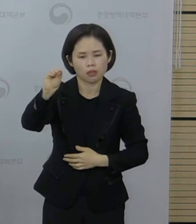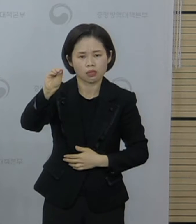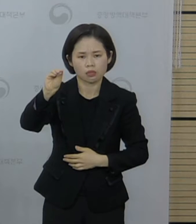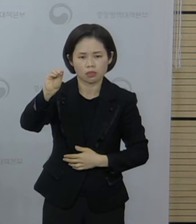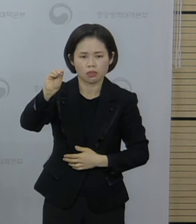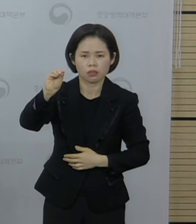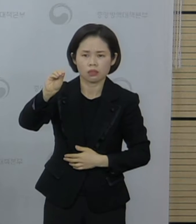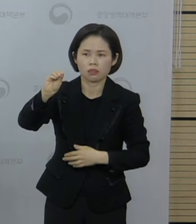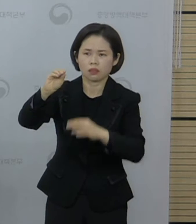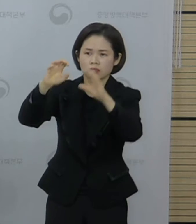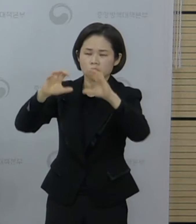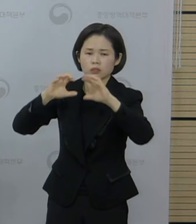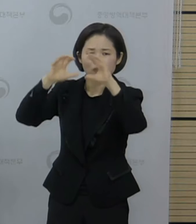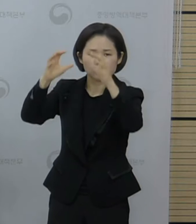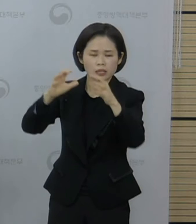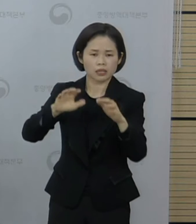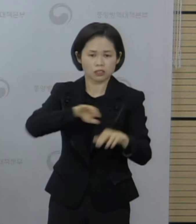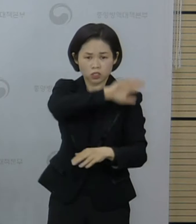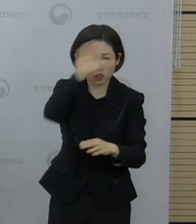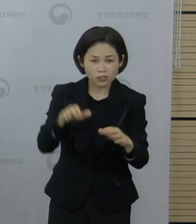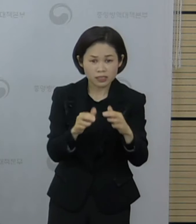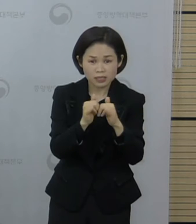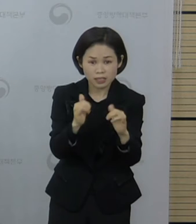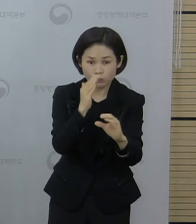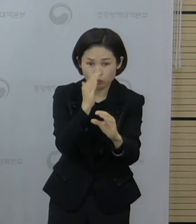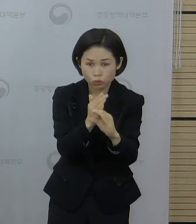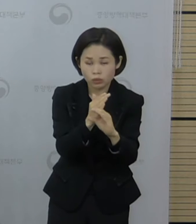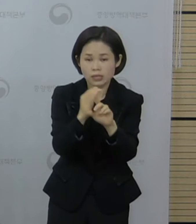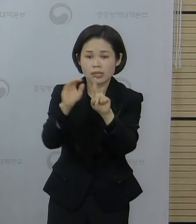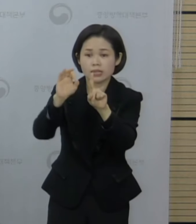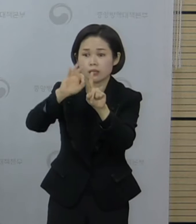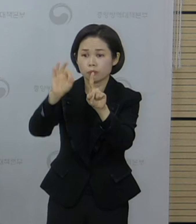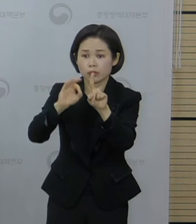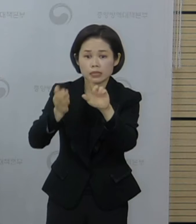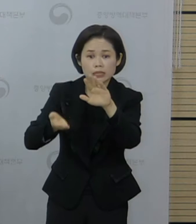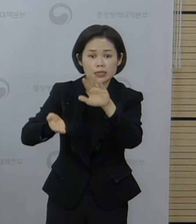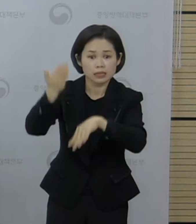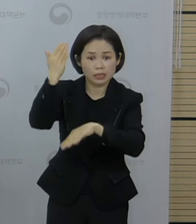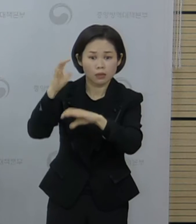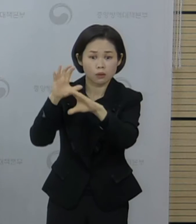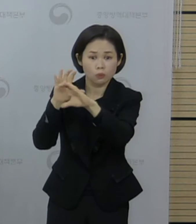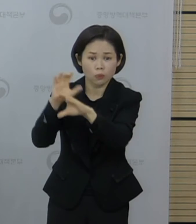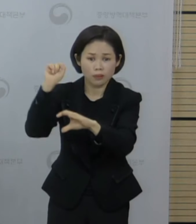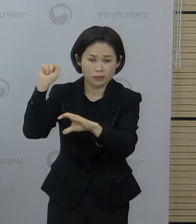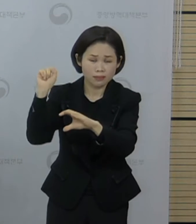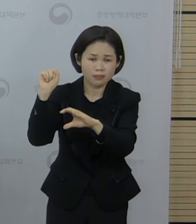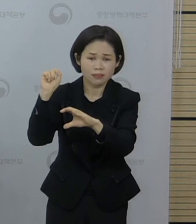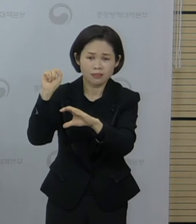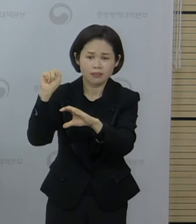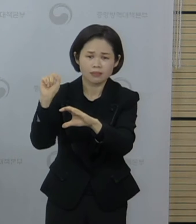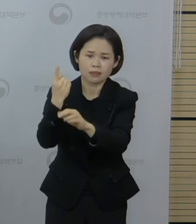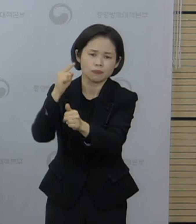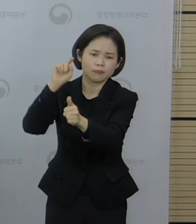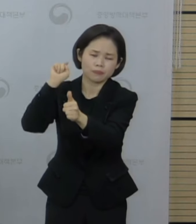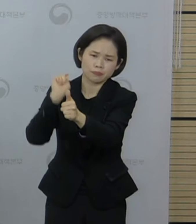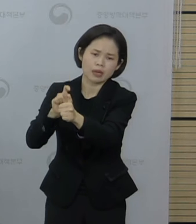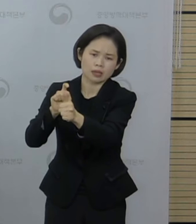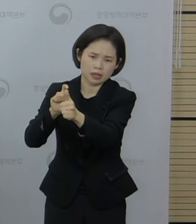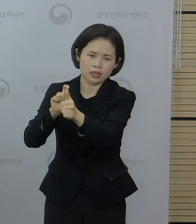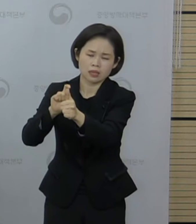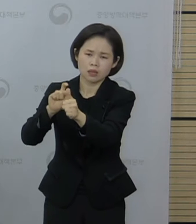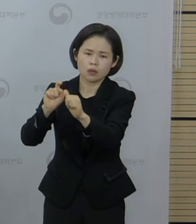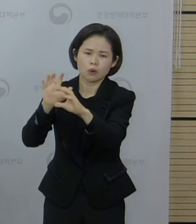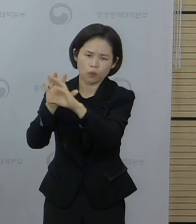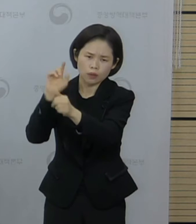전세계 총 인구 위 조 거도 1% 이상이 코로나 1구 환자 로 확진된 상황입니다